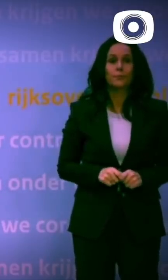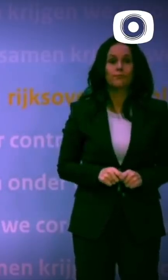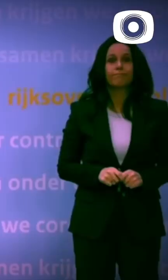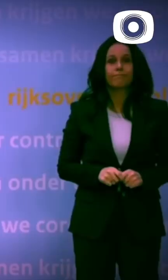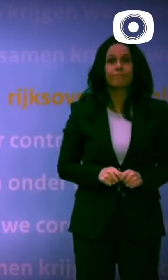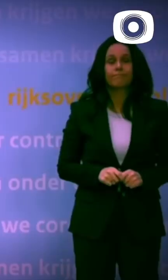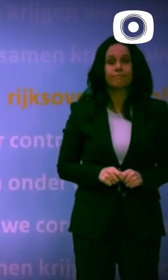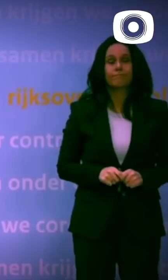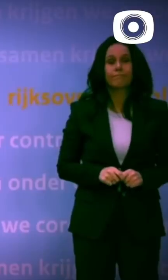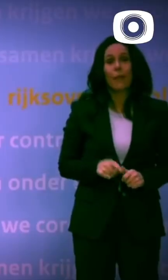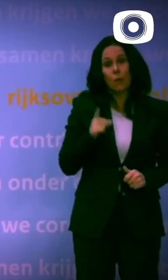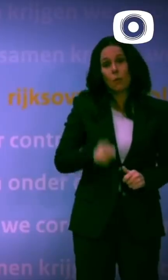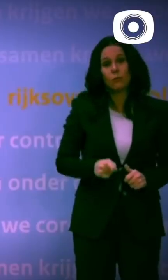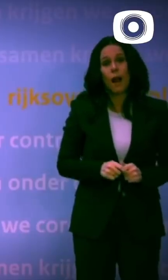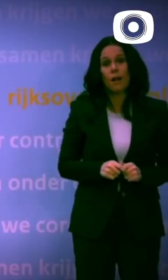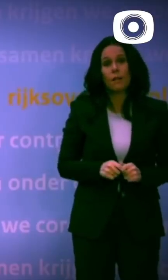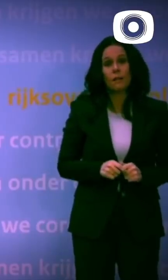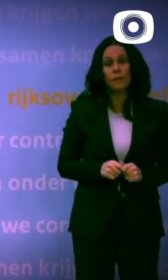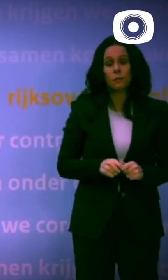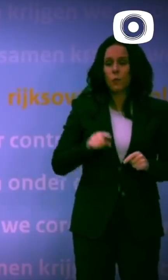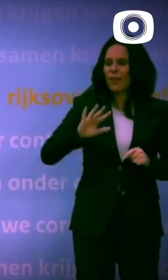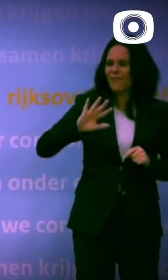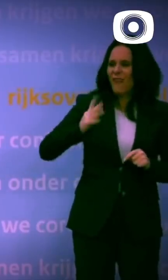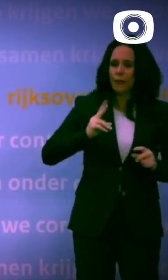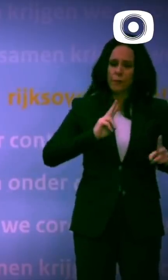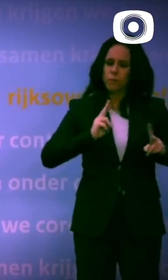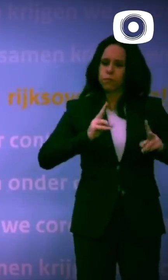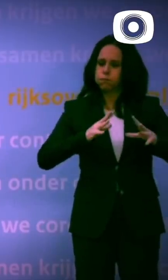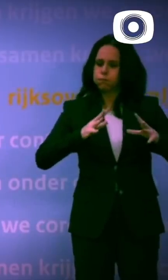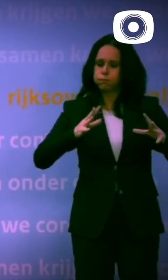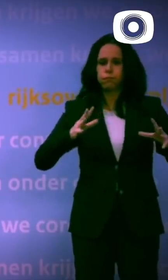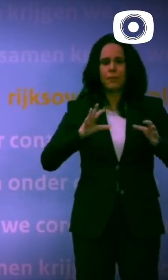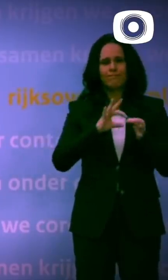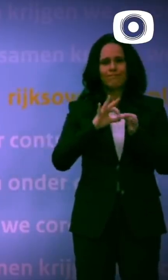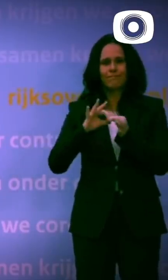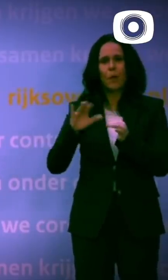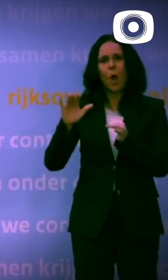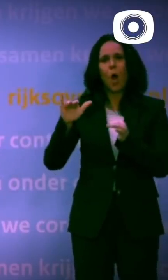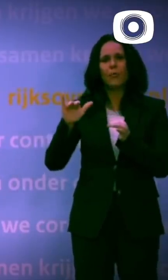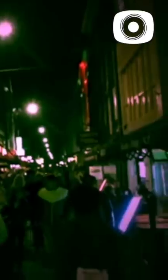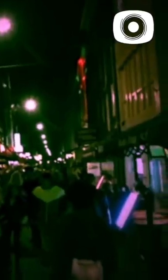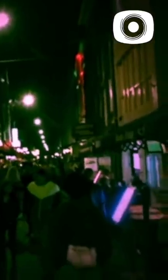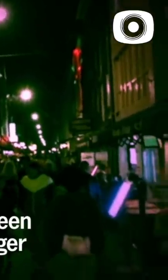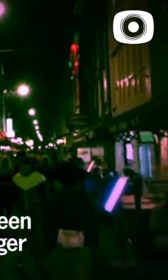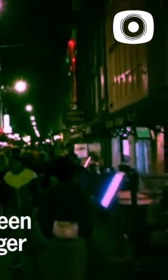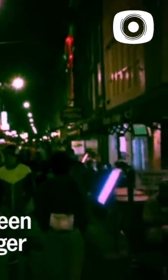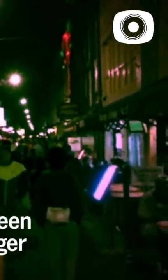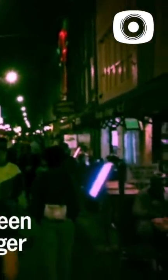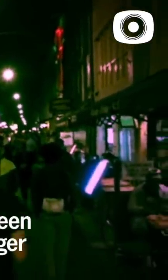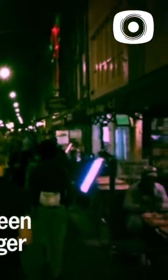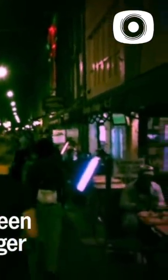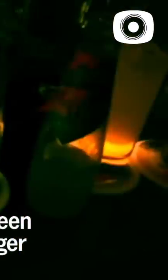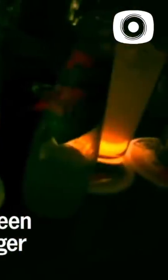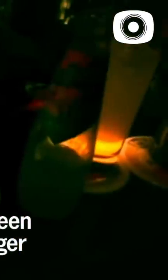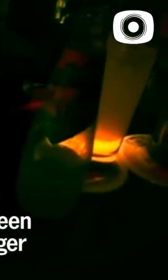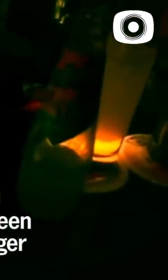Dat is onvermijdelijk vanwege de vijfde golf die met de Omicron variant ons afkomt. Ik zou